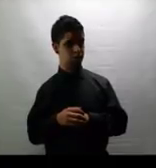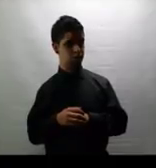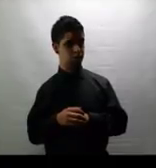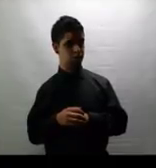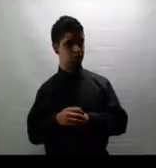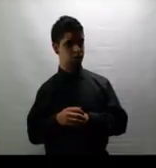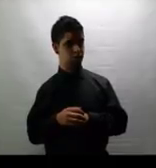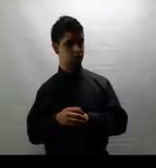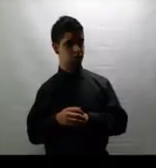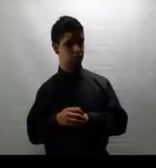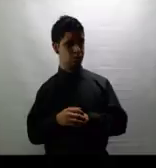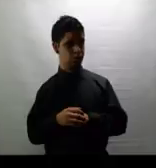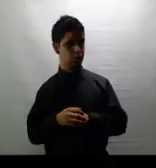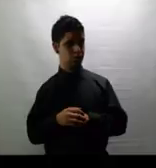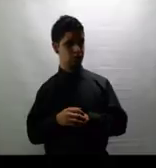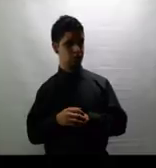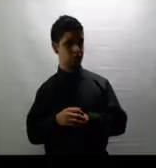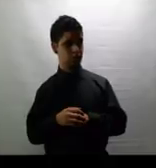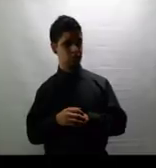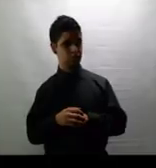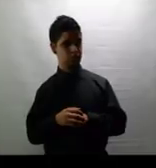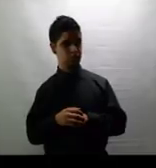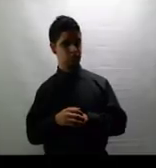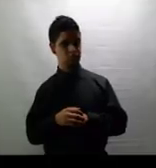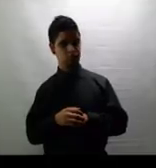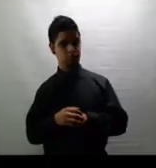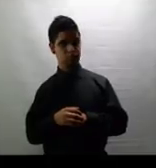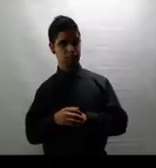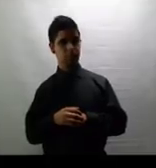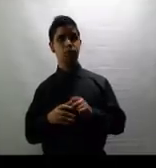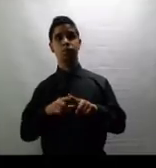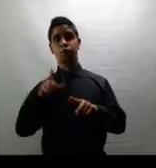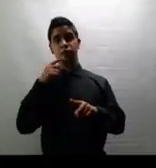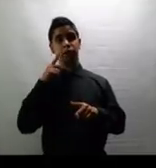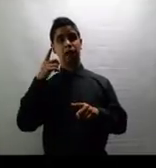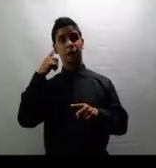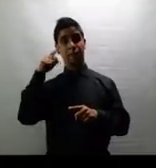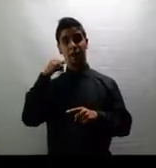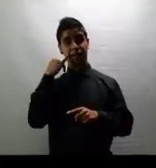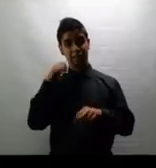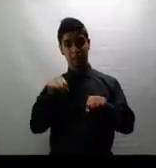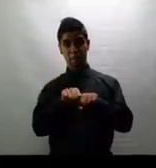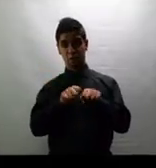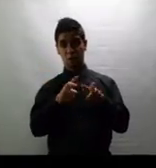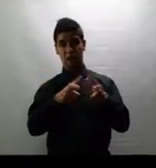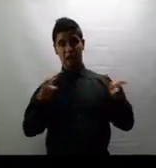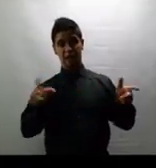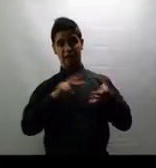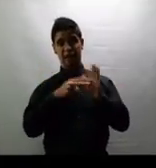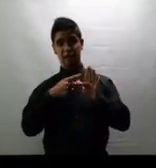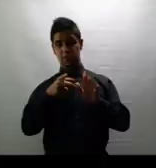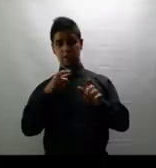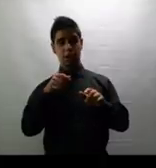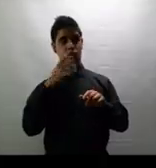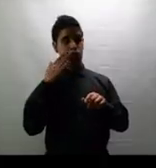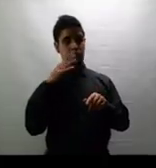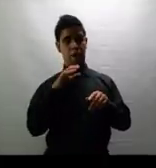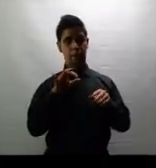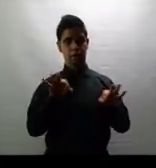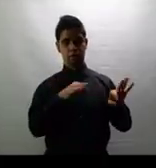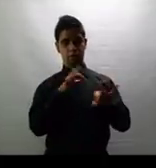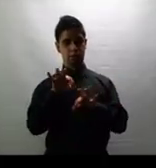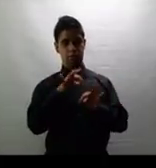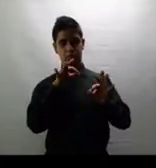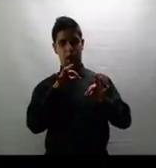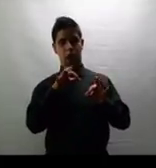amarras y vuelve y lo pasa por los de arriba y entonces amarra el zapato más al pie para eso